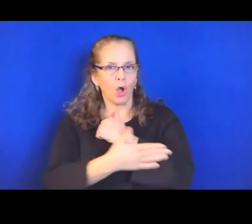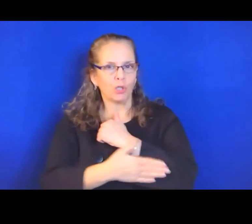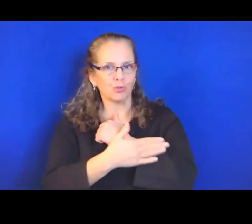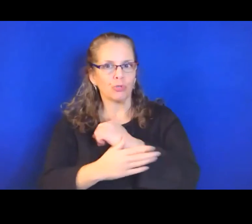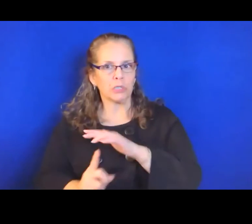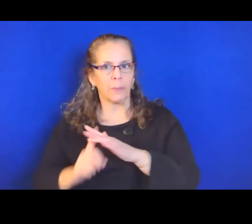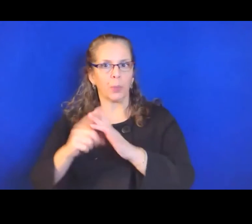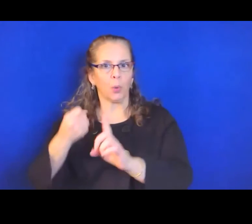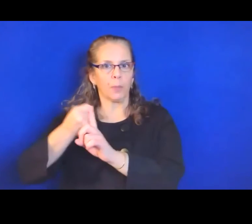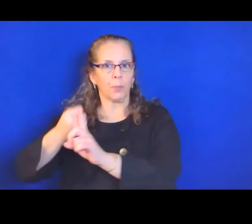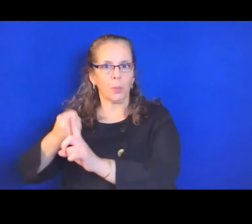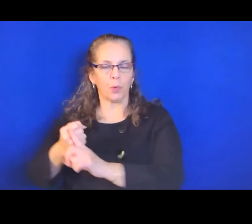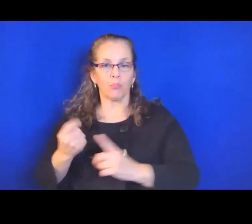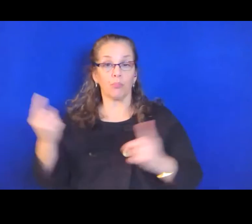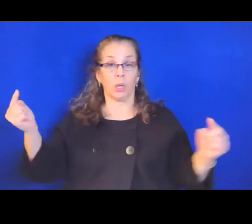影响。